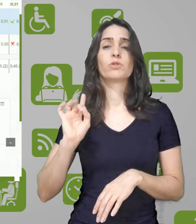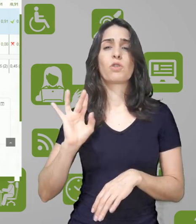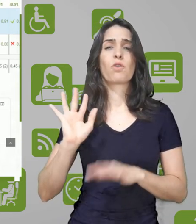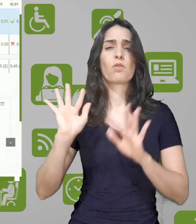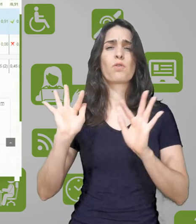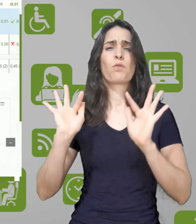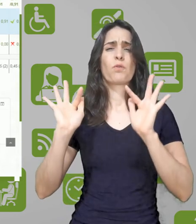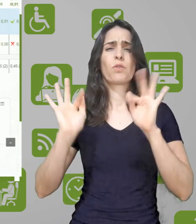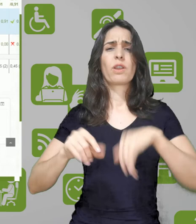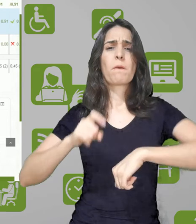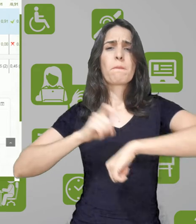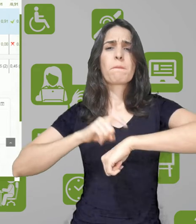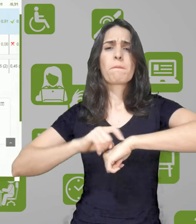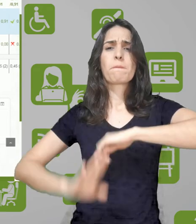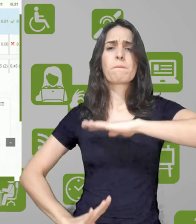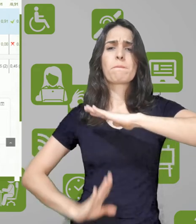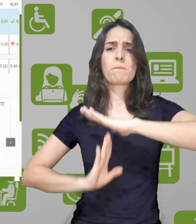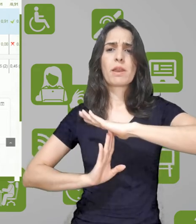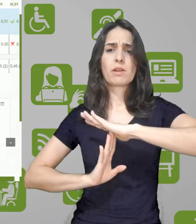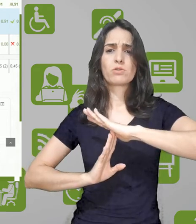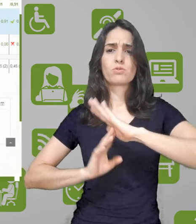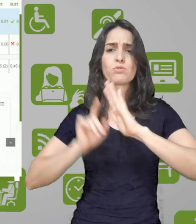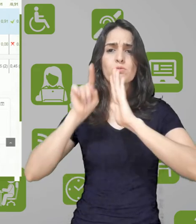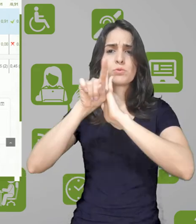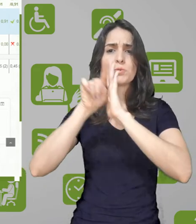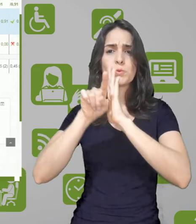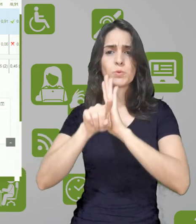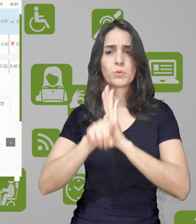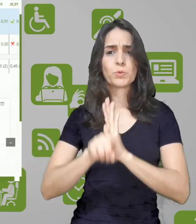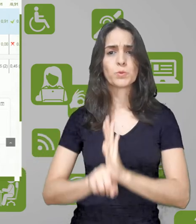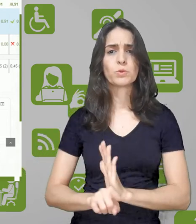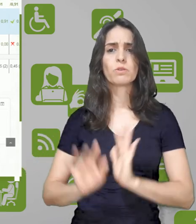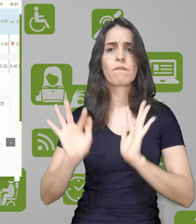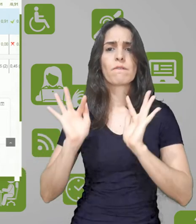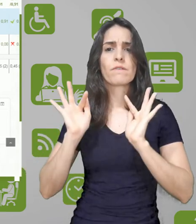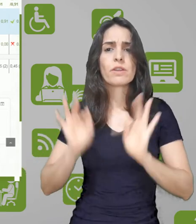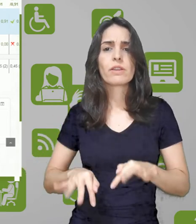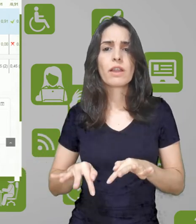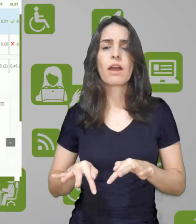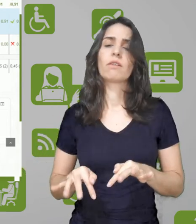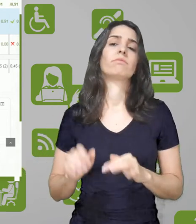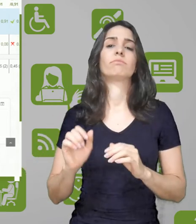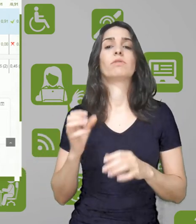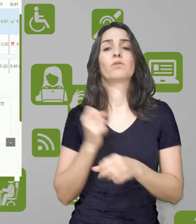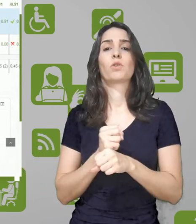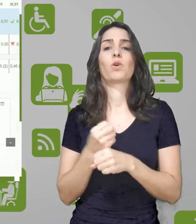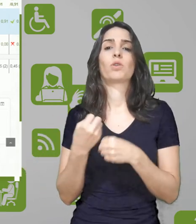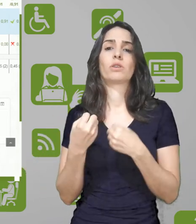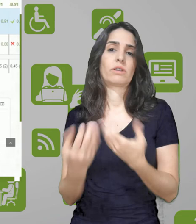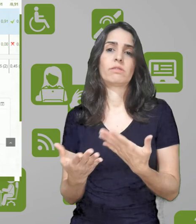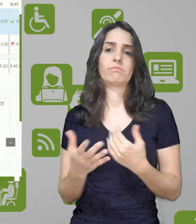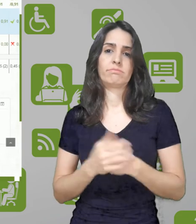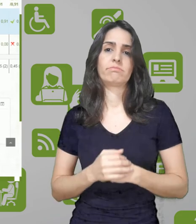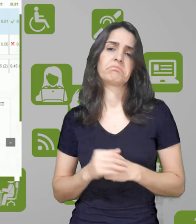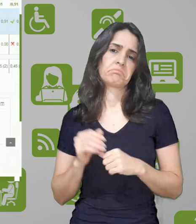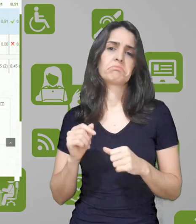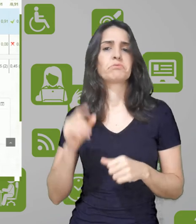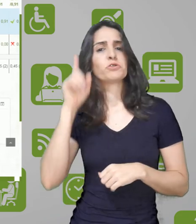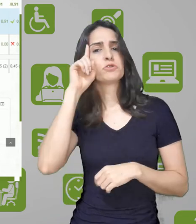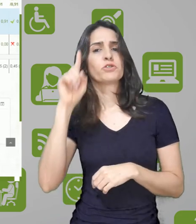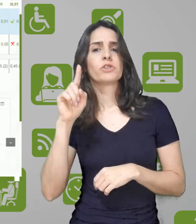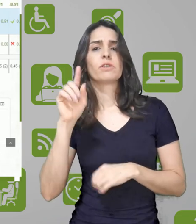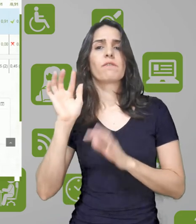fechado tá certo que o questionário é finalizado após a data do